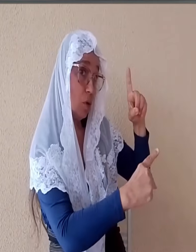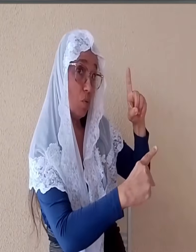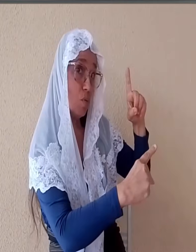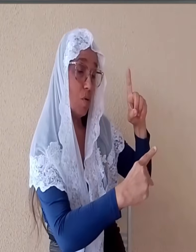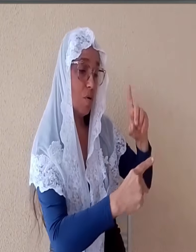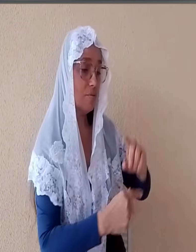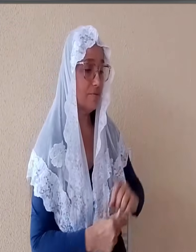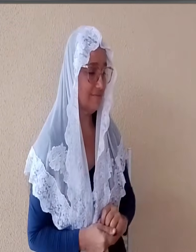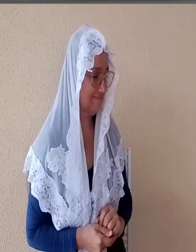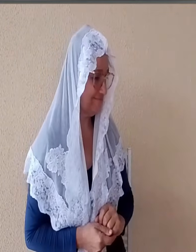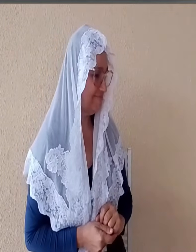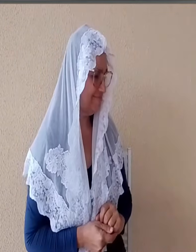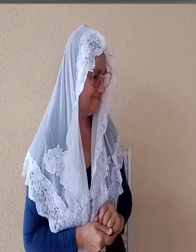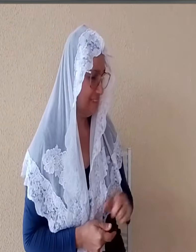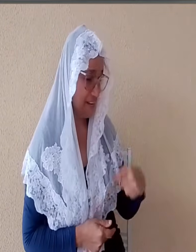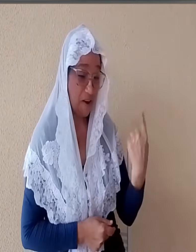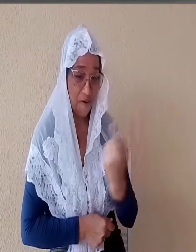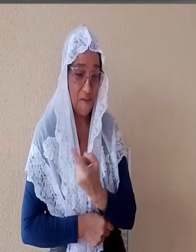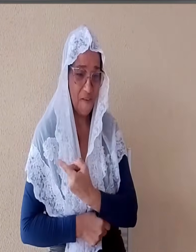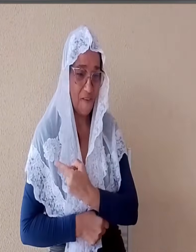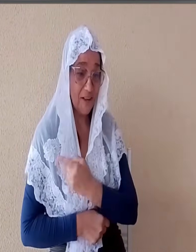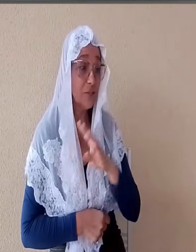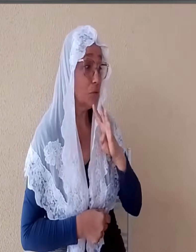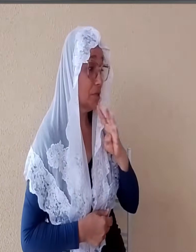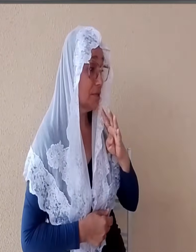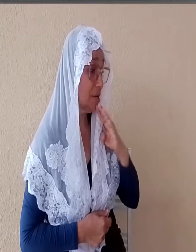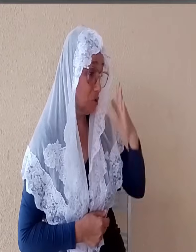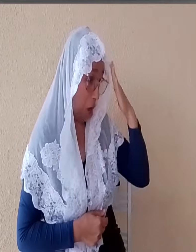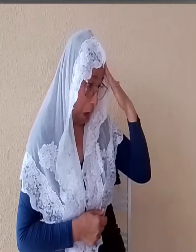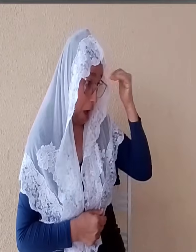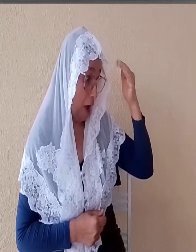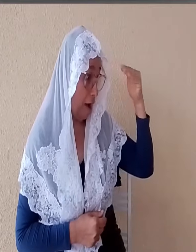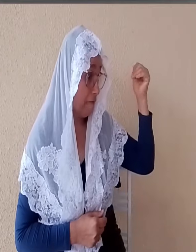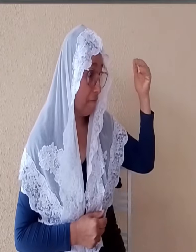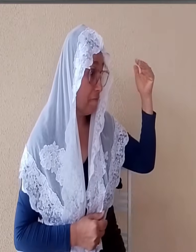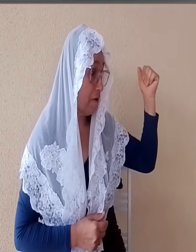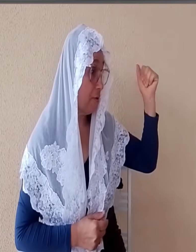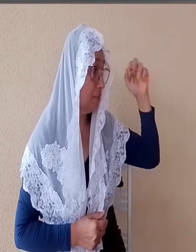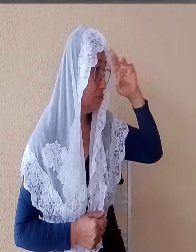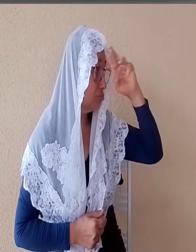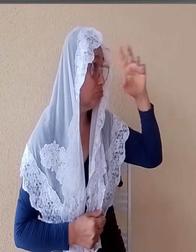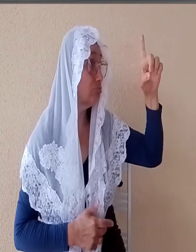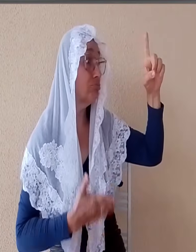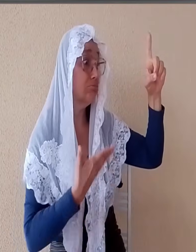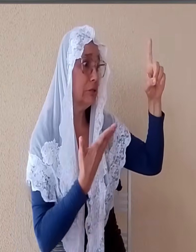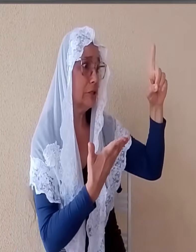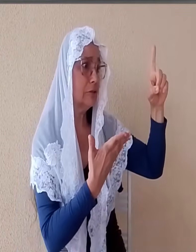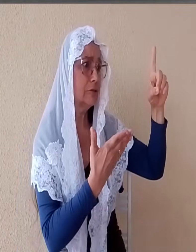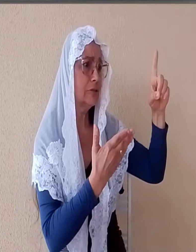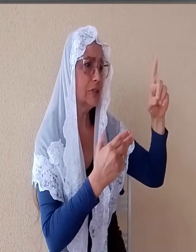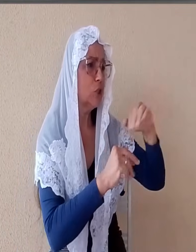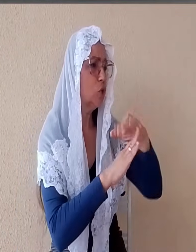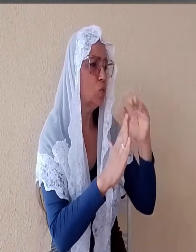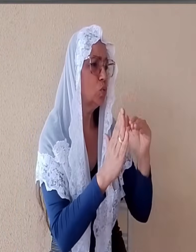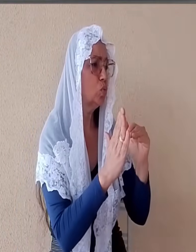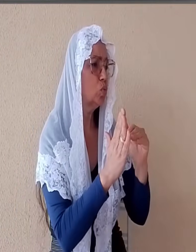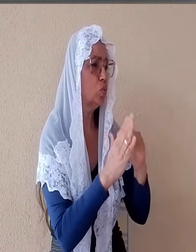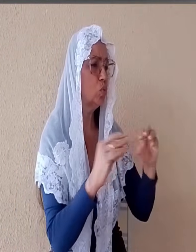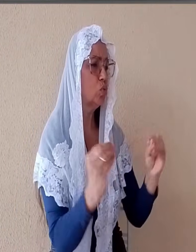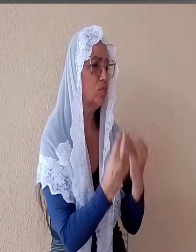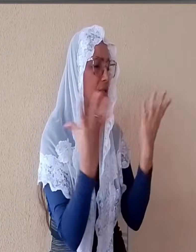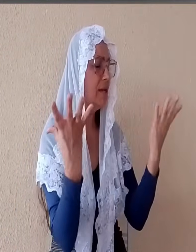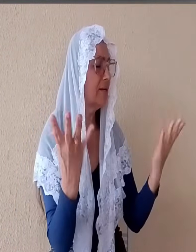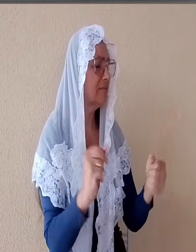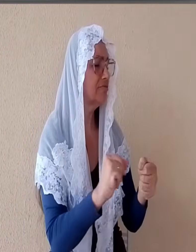fama, e tudo quanto fez no Egito, e tudo quanto fez aos 2 reis dos amorreus, que estavam